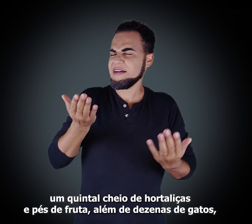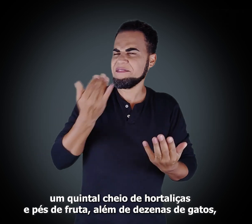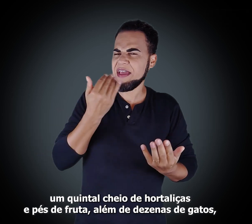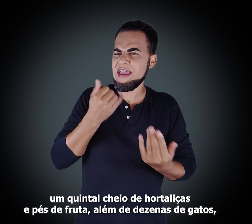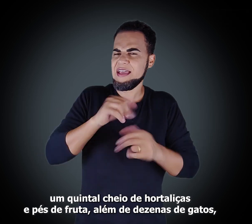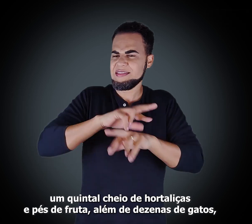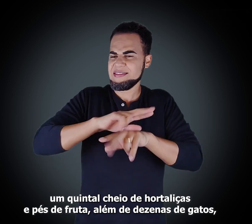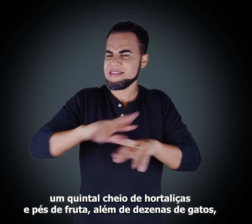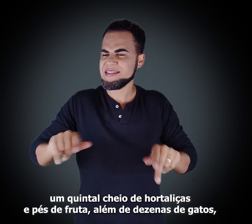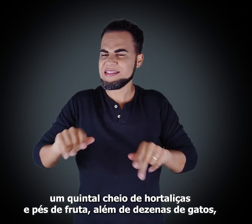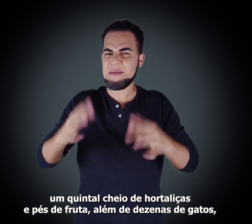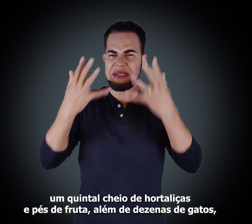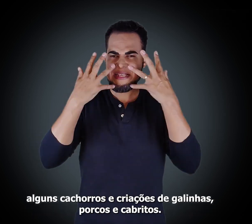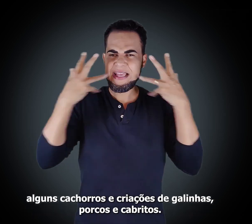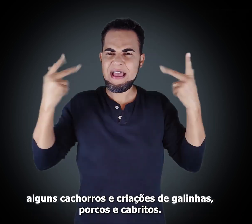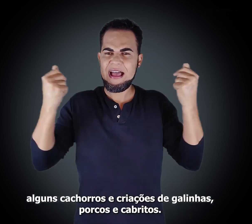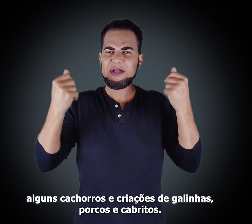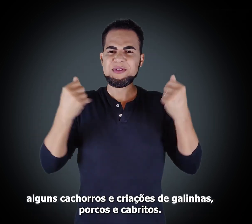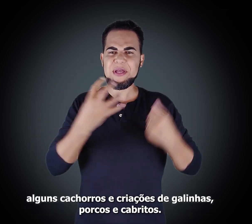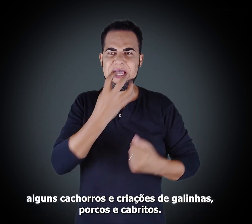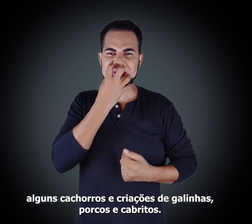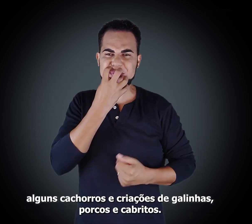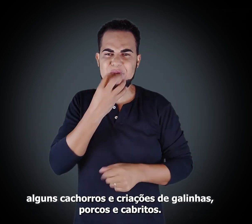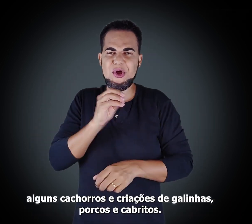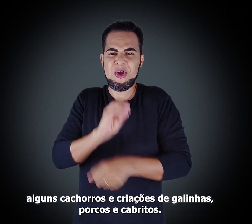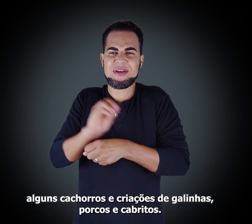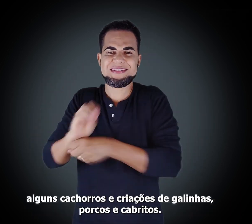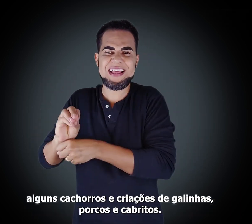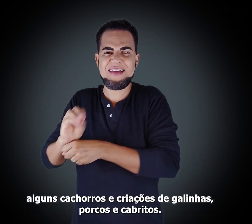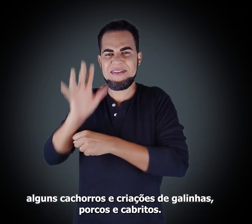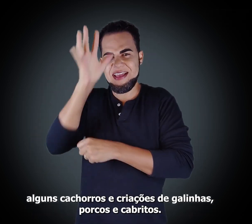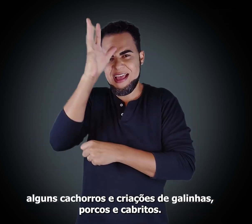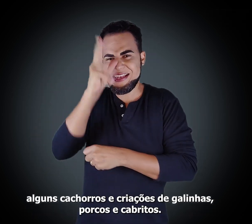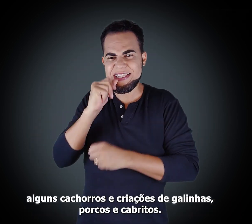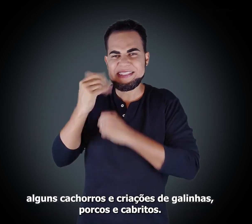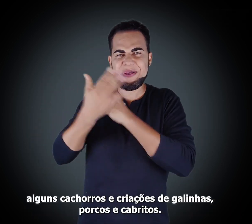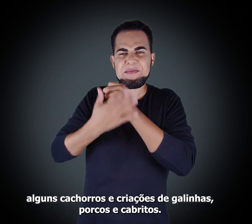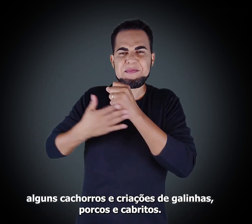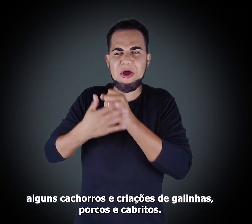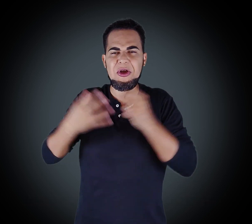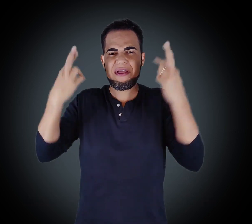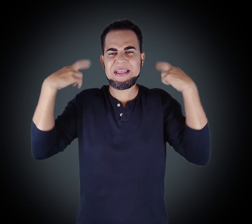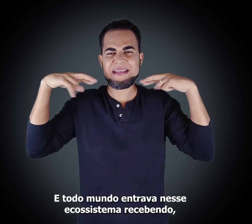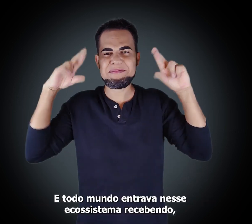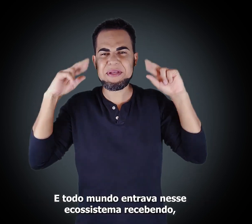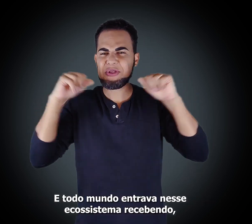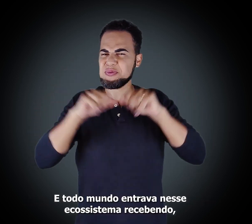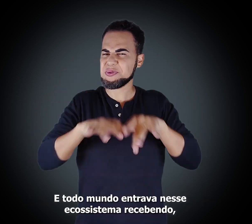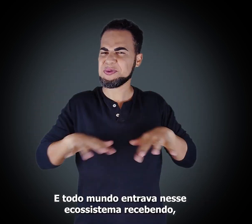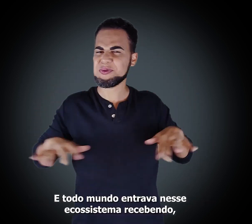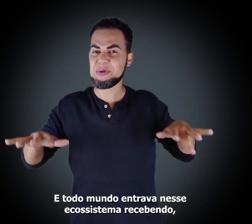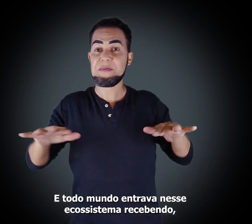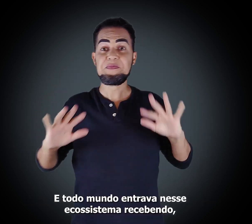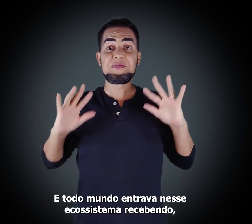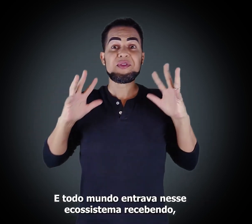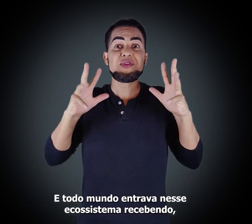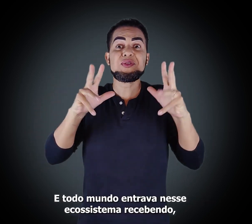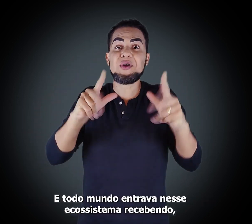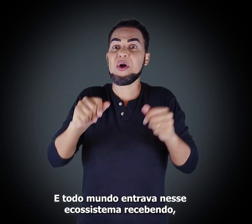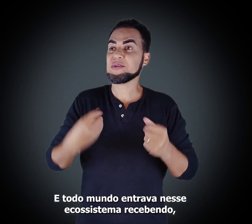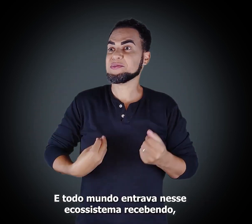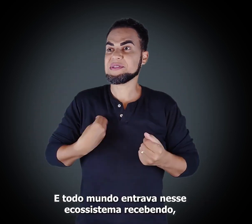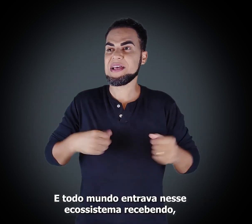fruta, além de dezenas de gatos, alguns cachorros e criações de galinhas, porcos e cabritos. E todo mundo entrava